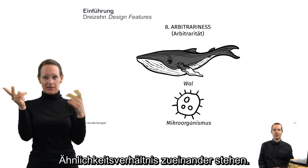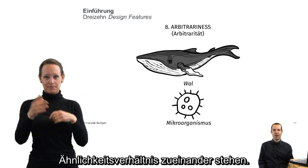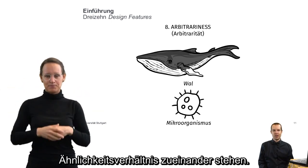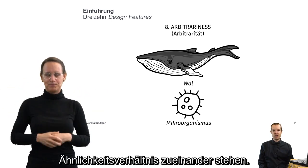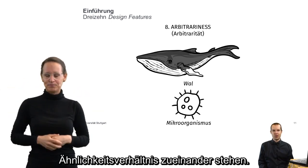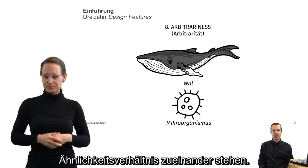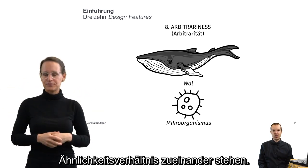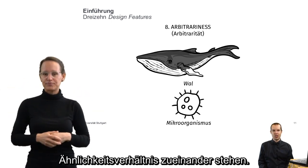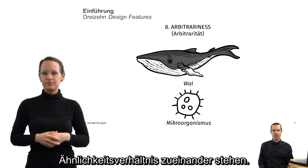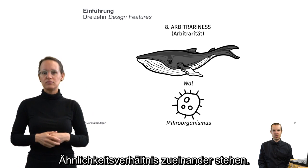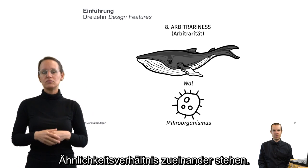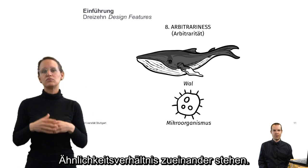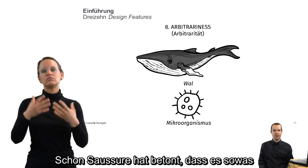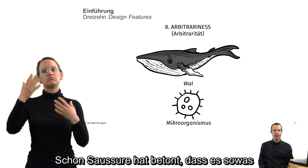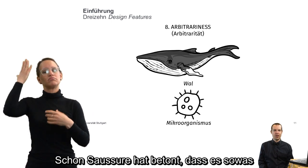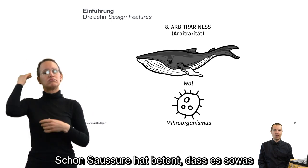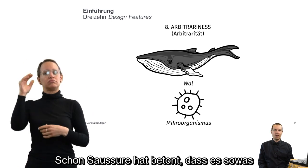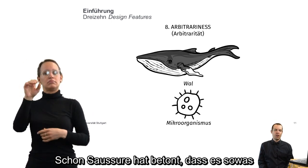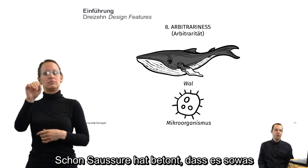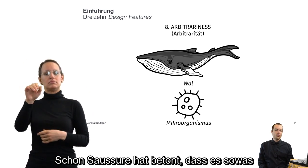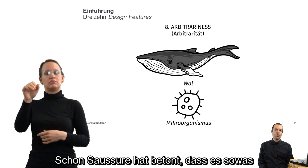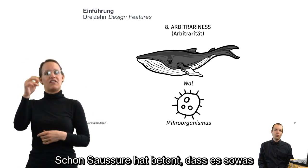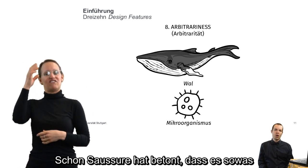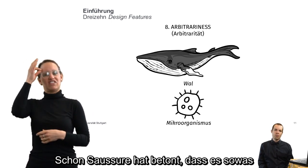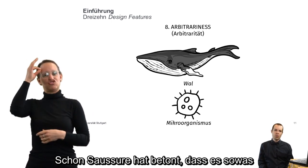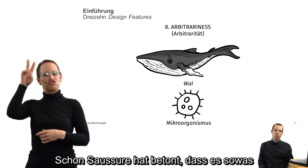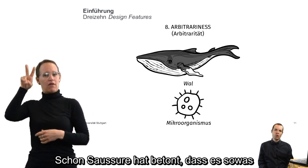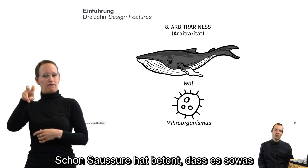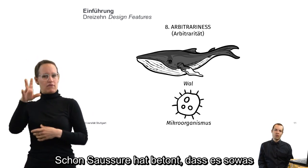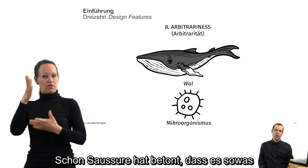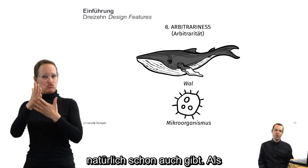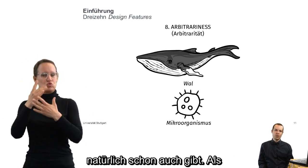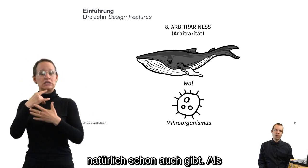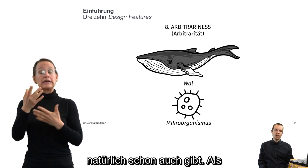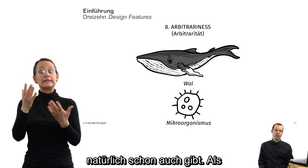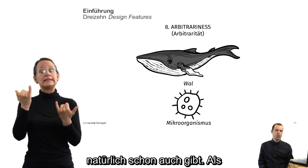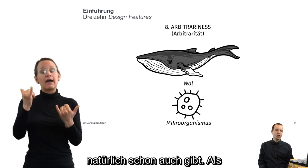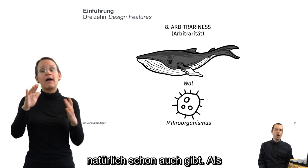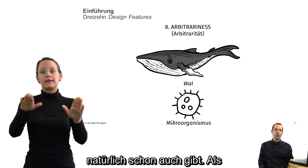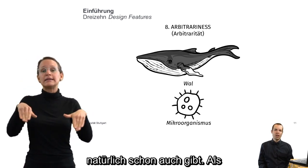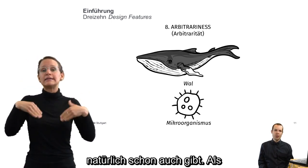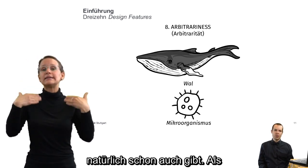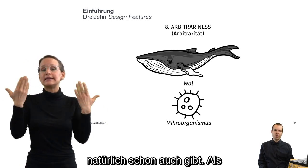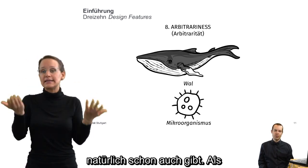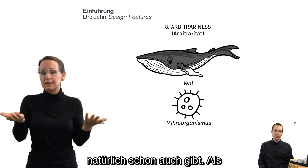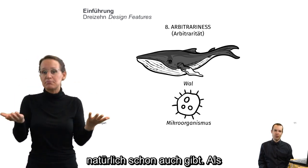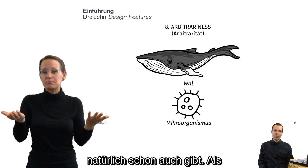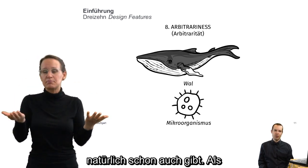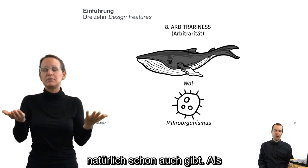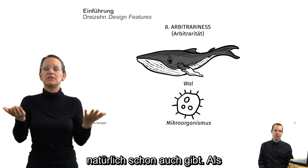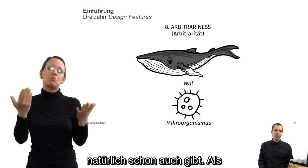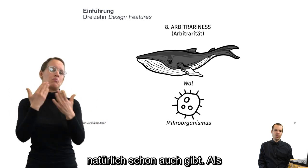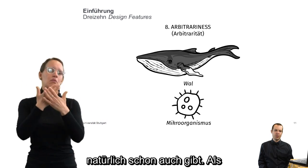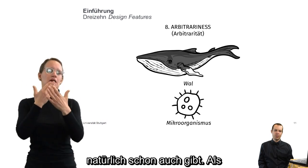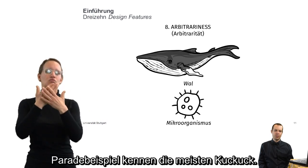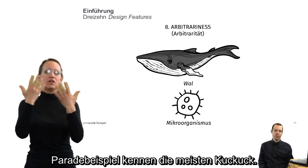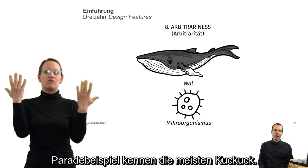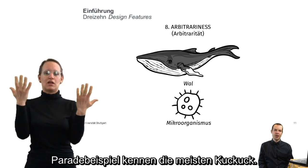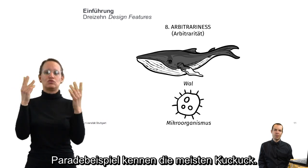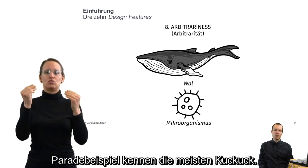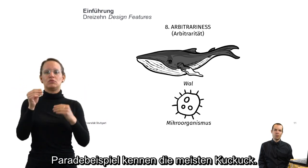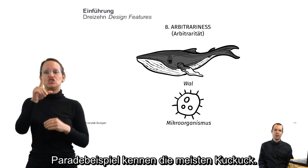Ähnlichkeitsverhältnis zueinander stehen. Jean-Clau-Sueur hat betont, dass es sowas natürlich schon auch gibt, als